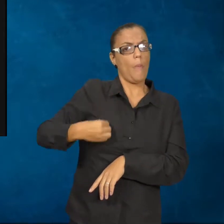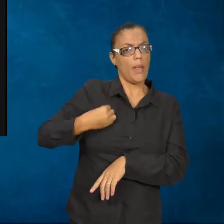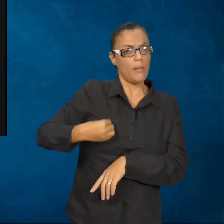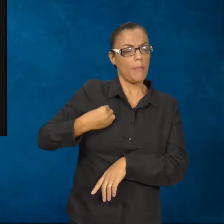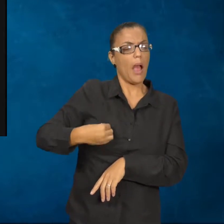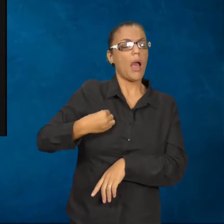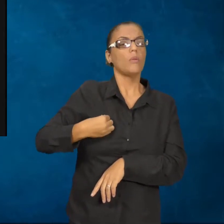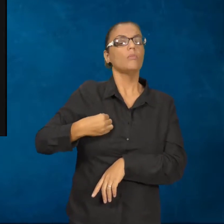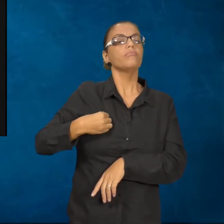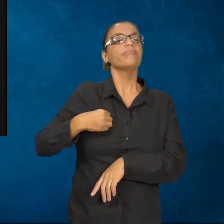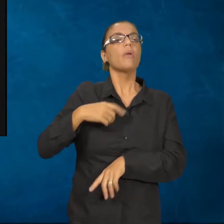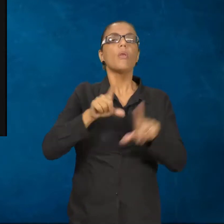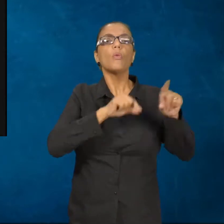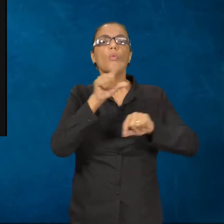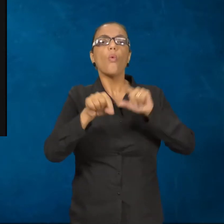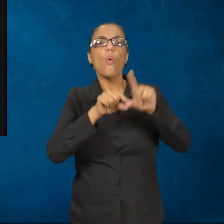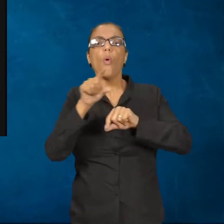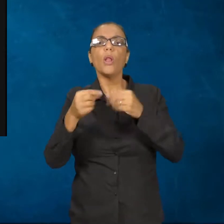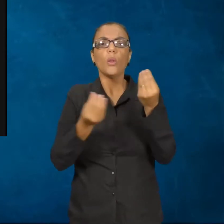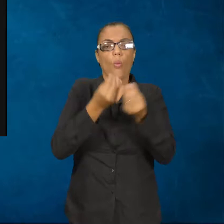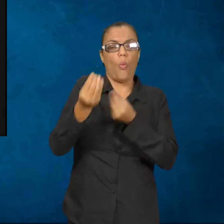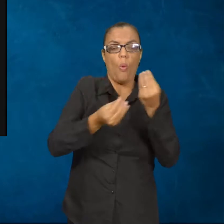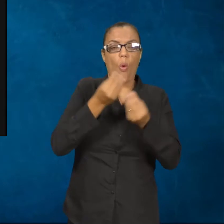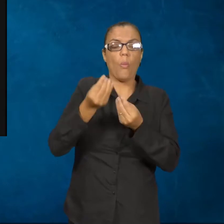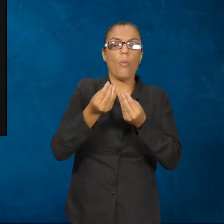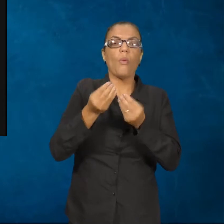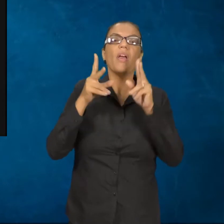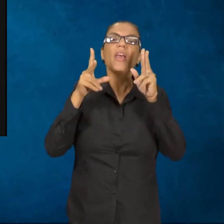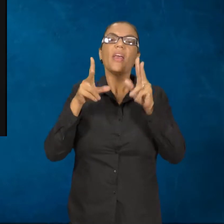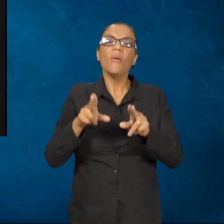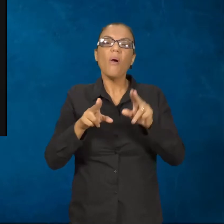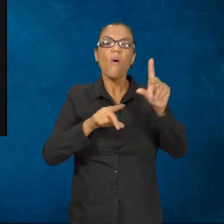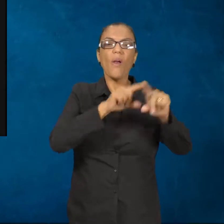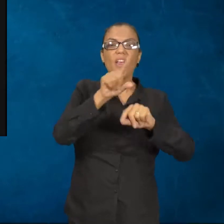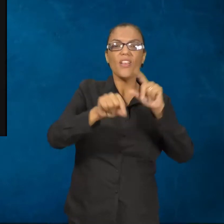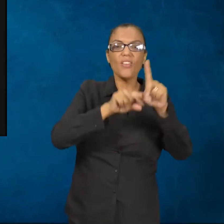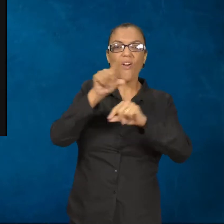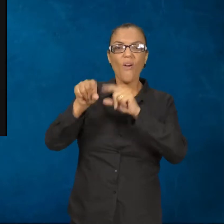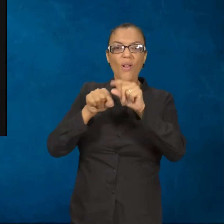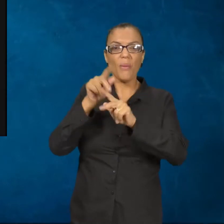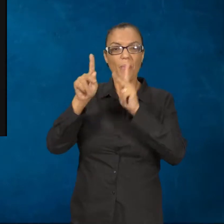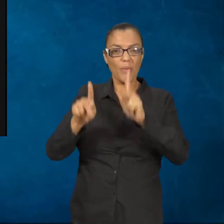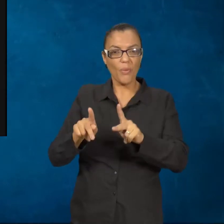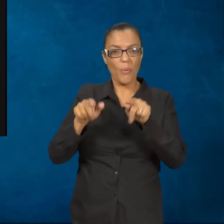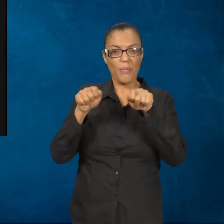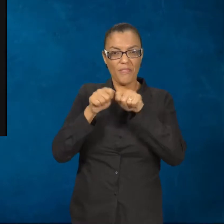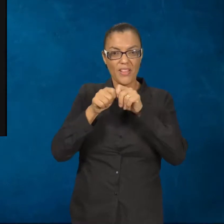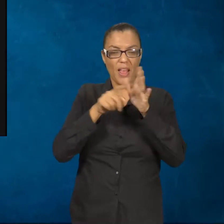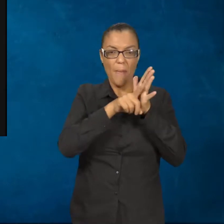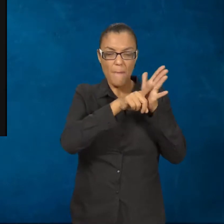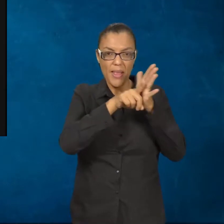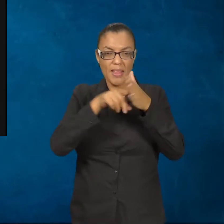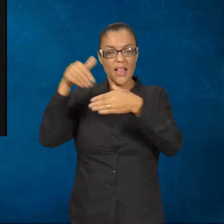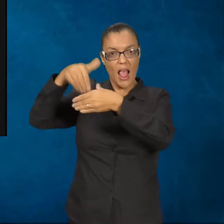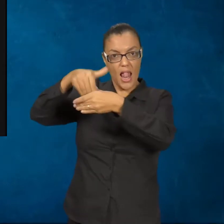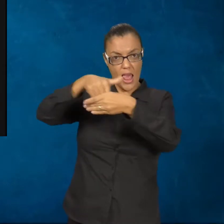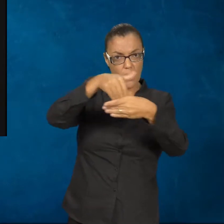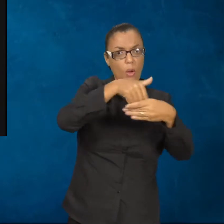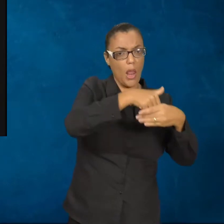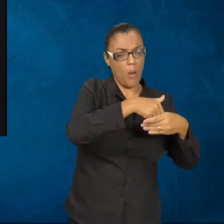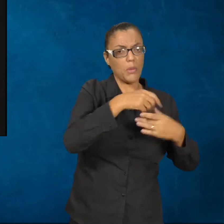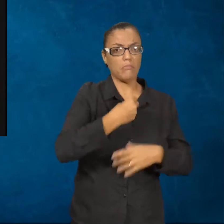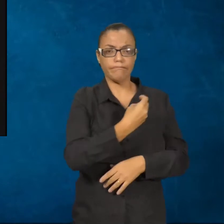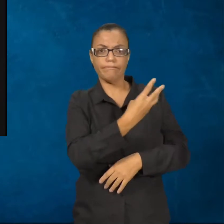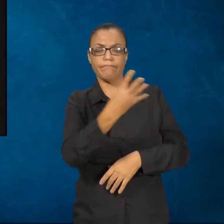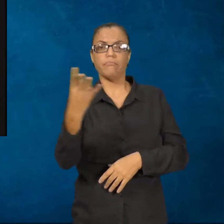atuarial com a qual se escolhe, por exemplo, o pool de eleitores para fazer uma pesquisa eleitoral, para que seja bem significativo.